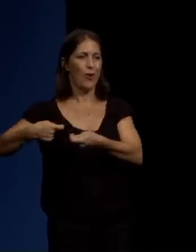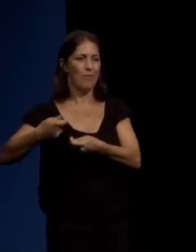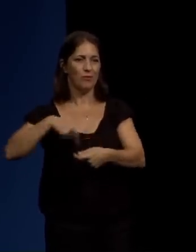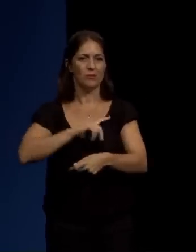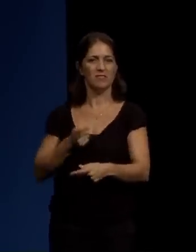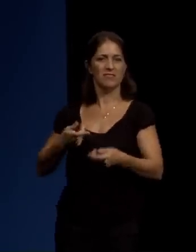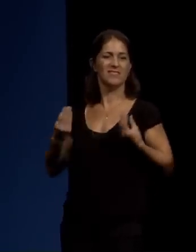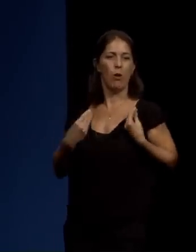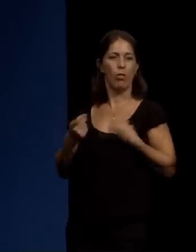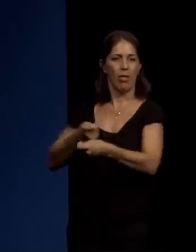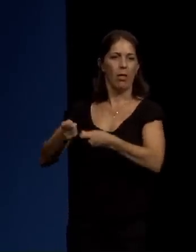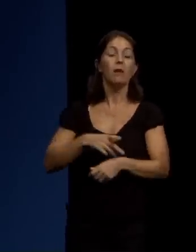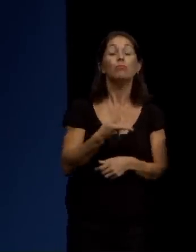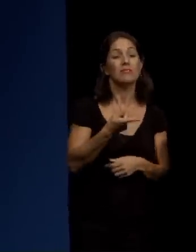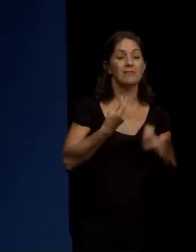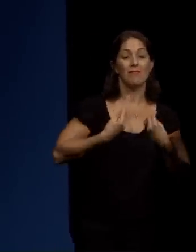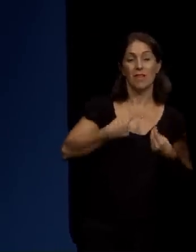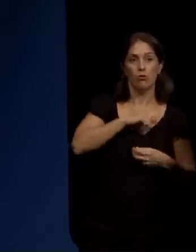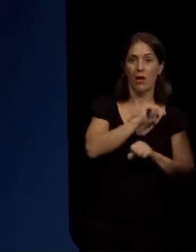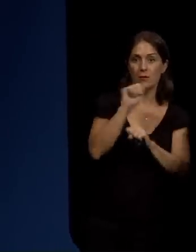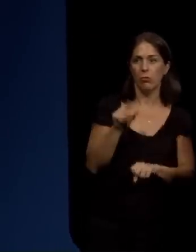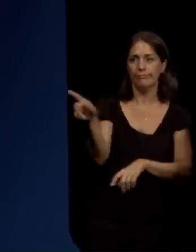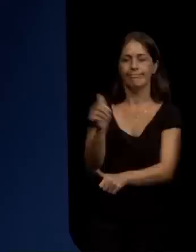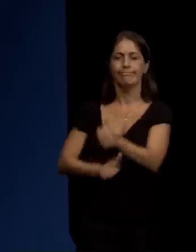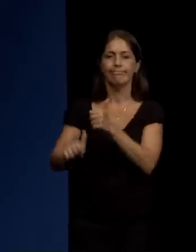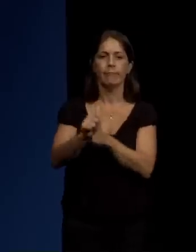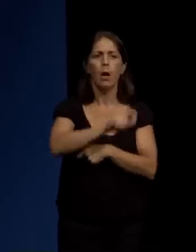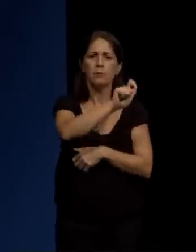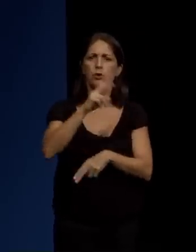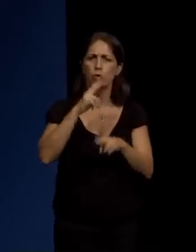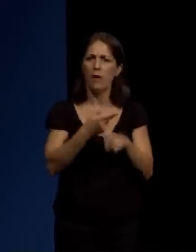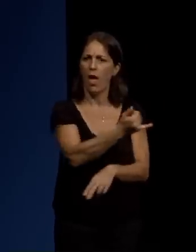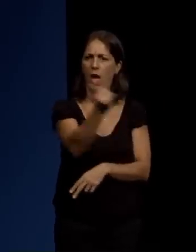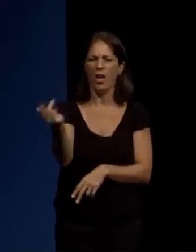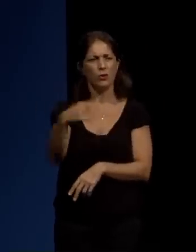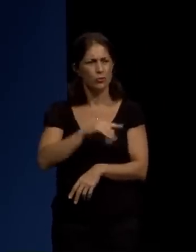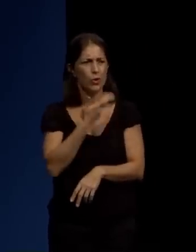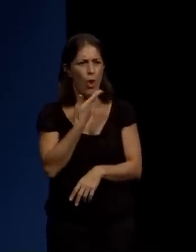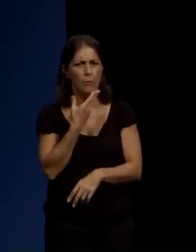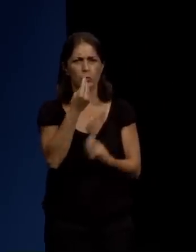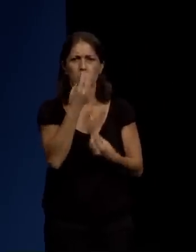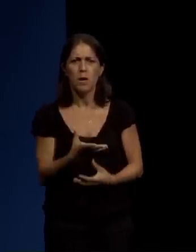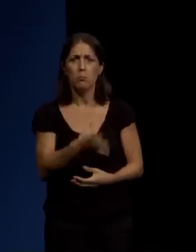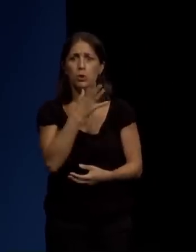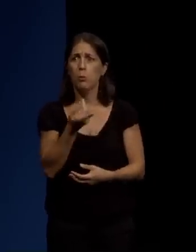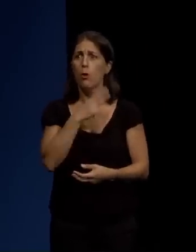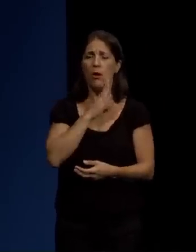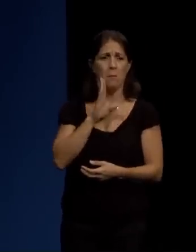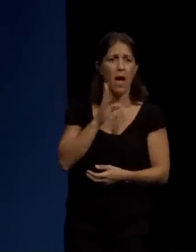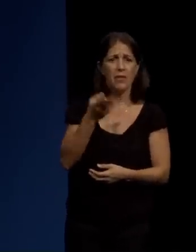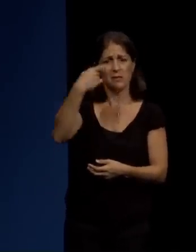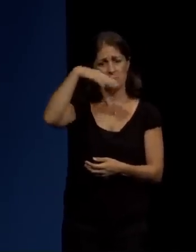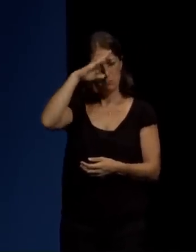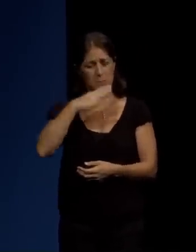da saúde da nosa xente. E esa xente ten nome. Amigos e amigas, coñecémolos ben porque son as nosas nais e os nosos